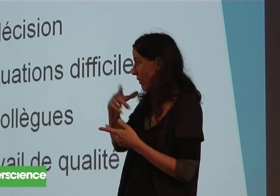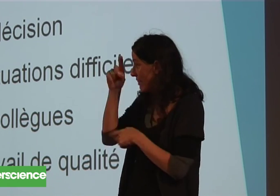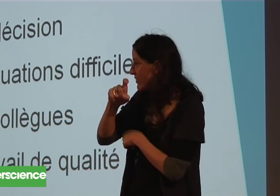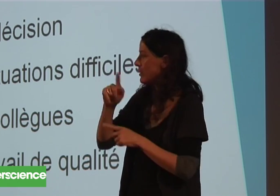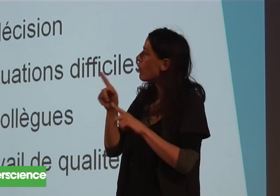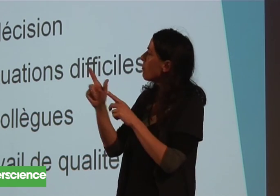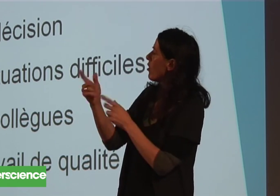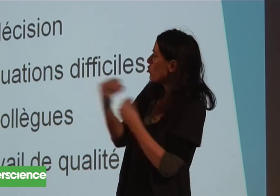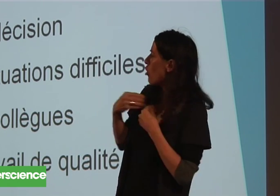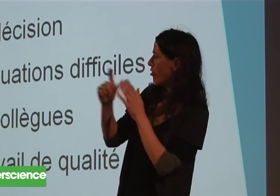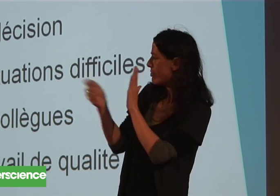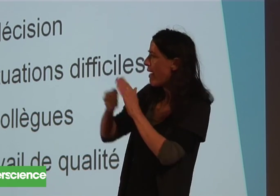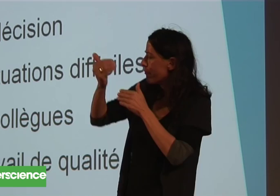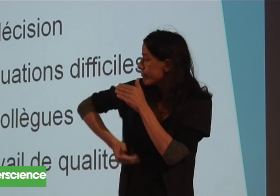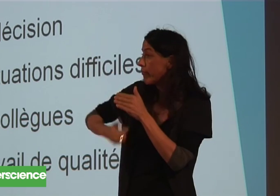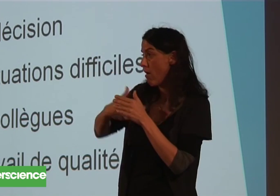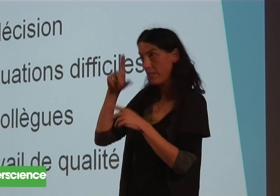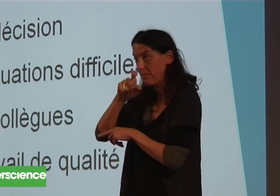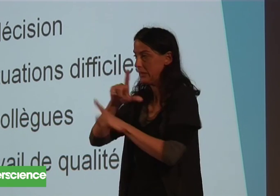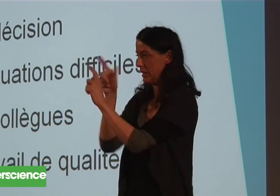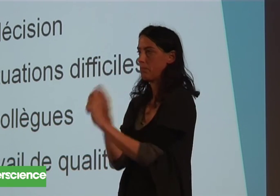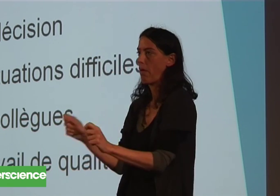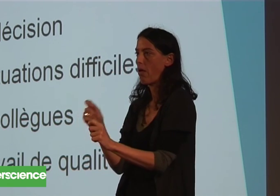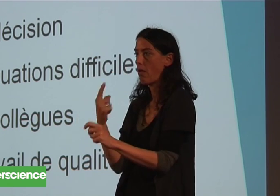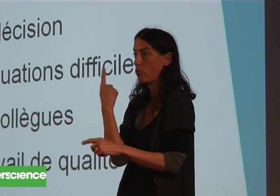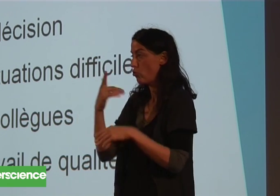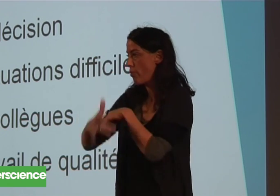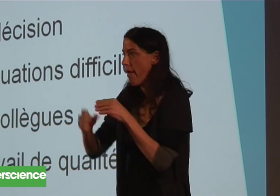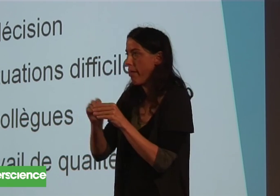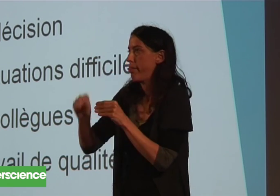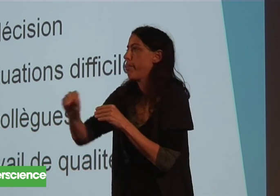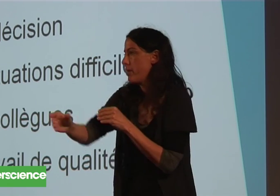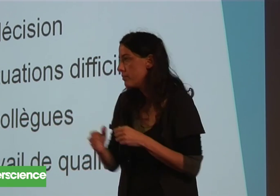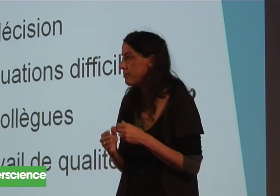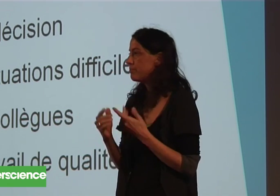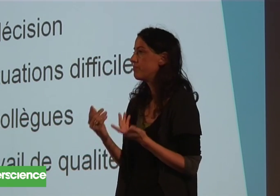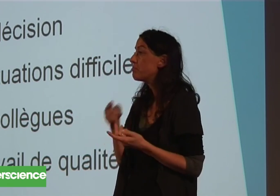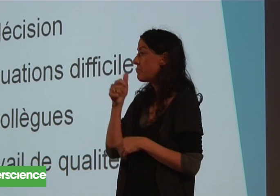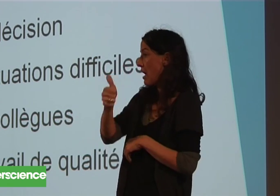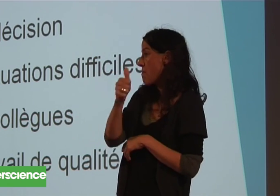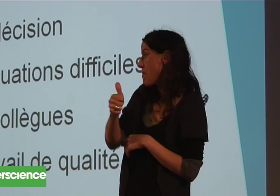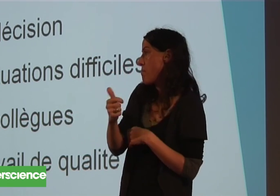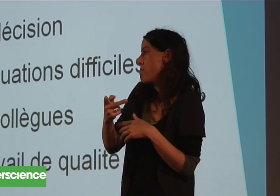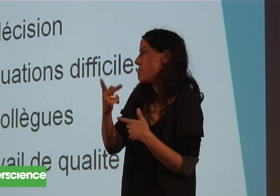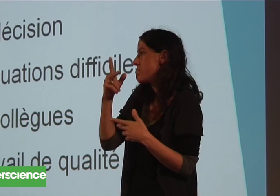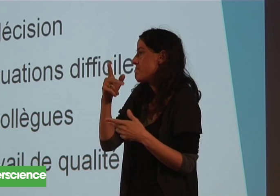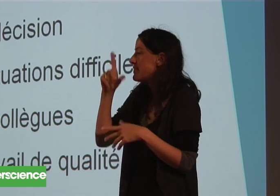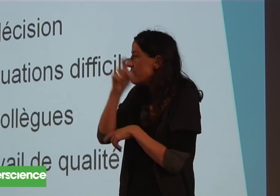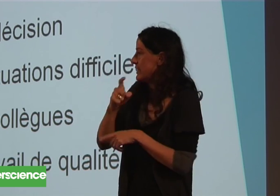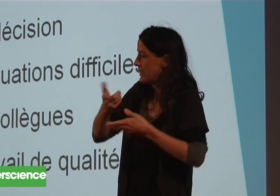respecter. Elles vont avoir moins d'autonomie dans le travail dans le sens où elles vont avoir moins de possibilités de prise de décision.